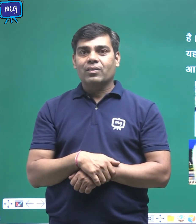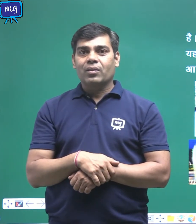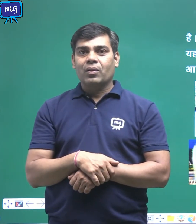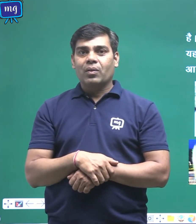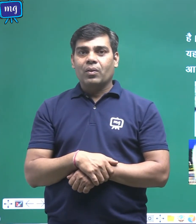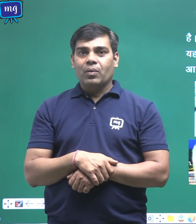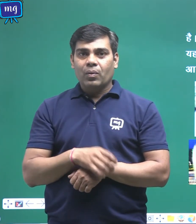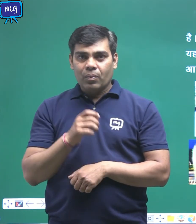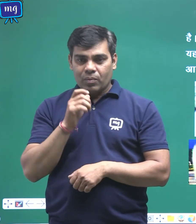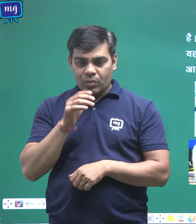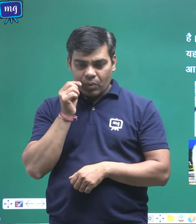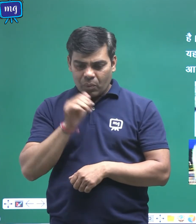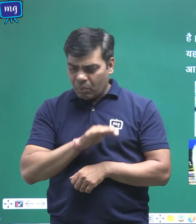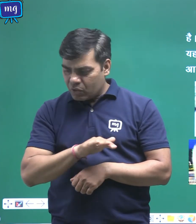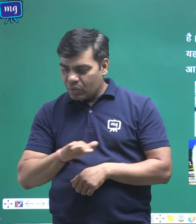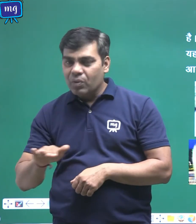बच्चों की